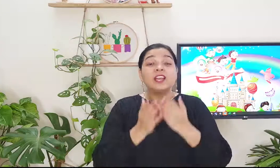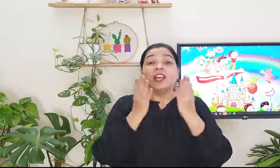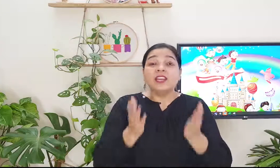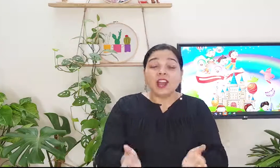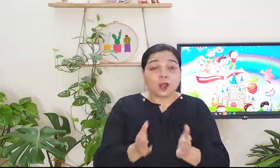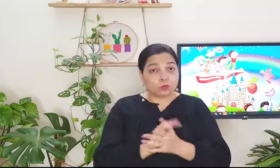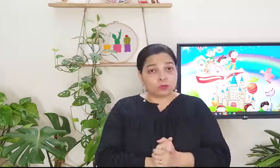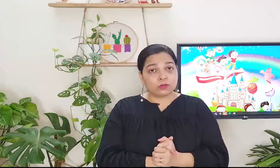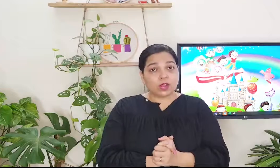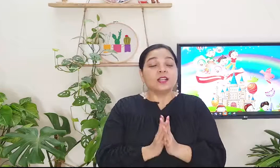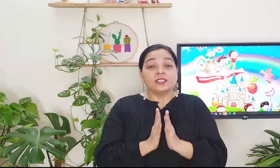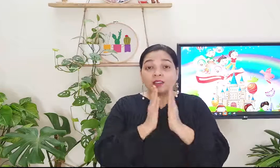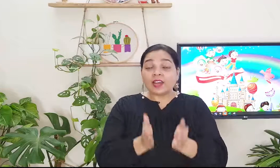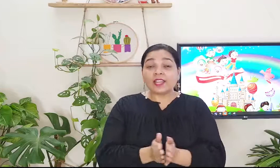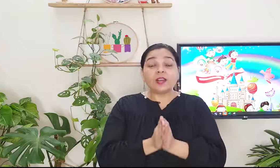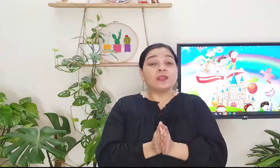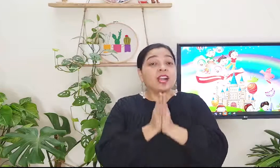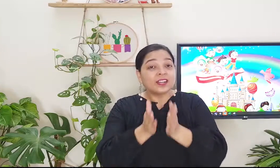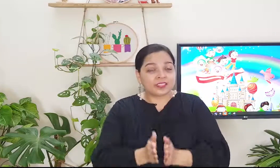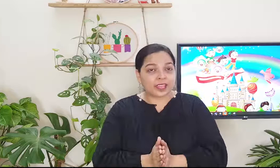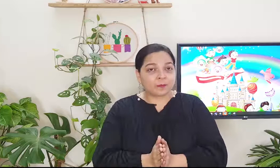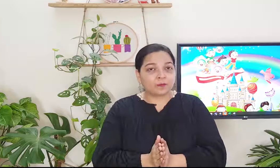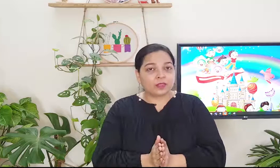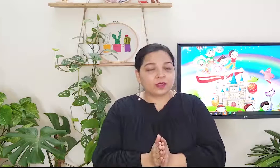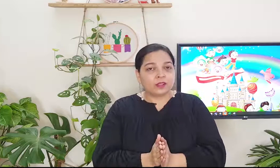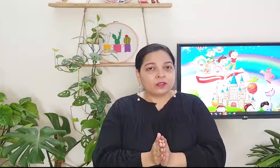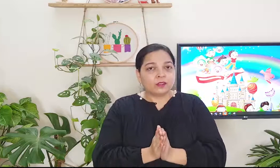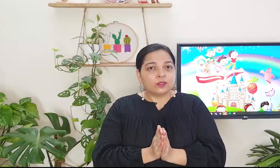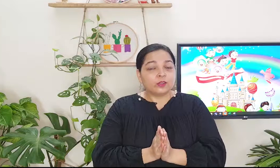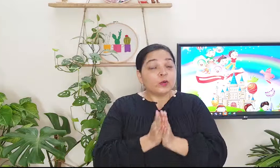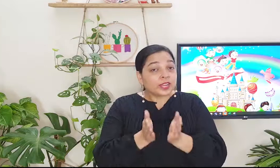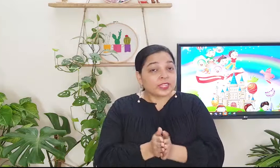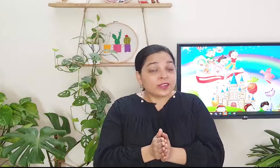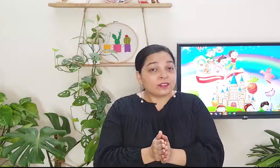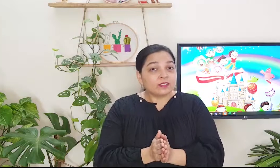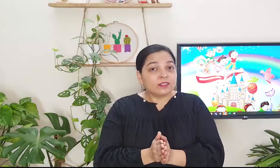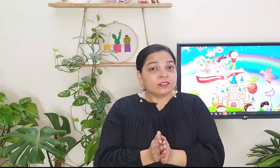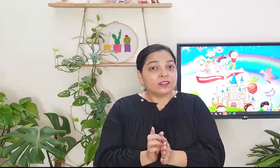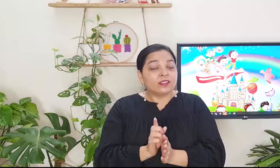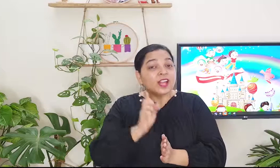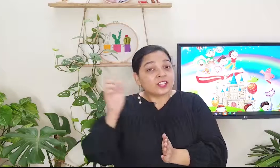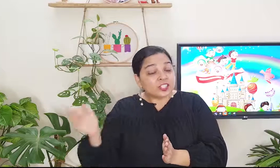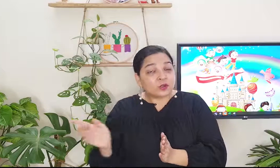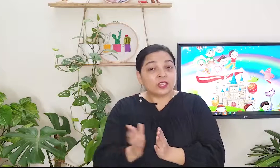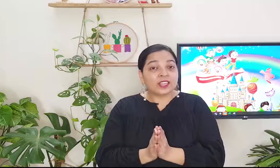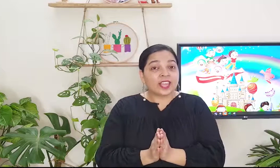কোনো কিছু আমাদের ইচ্ছা অনুসারে না হোক। তো আমরা কি করি, জোনার মতো তার্সিসে